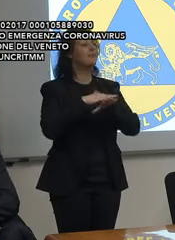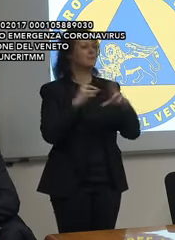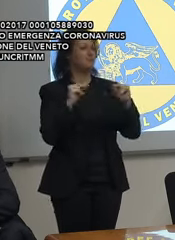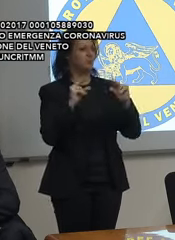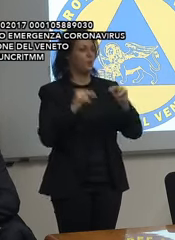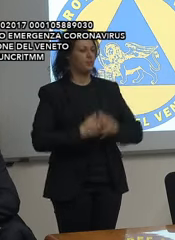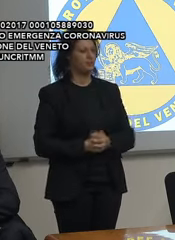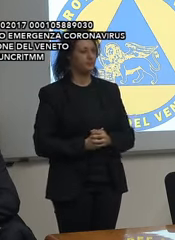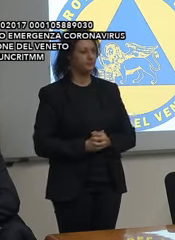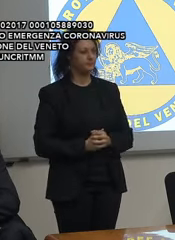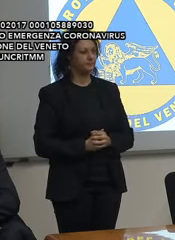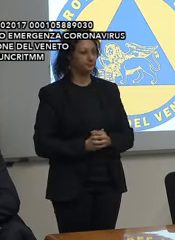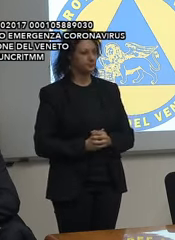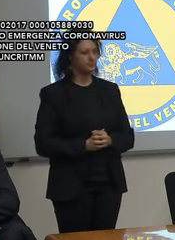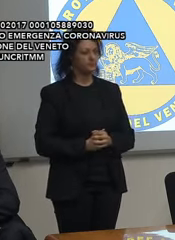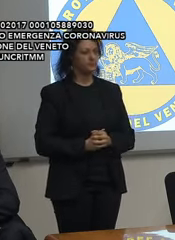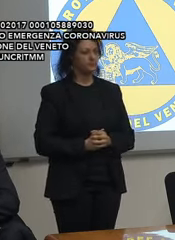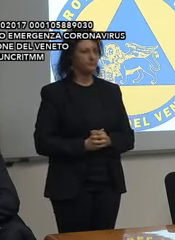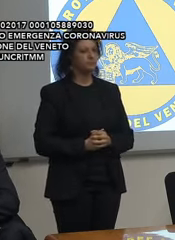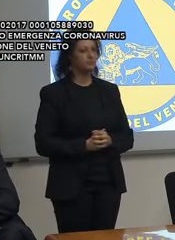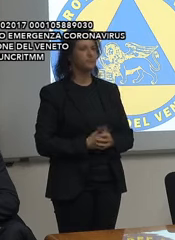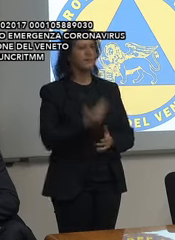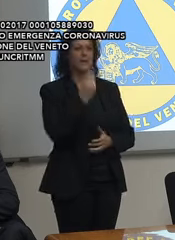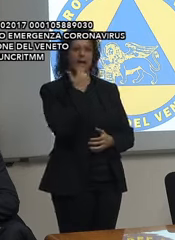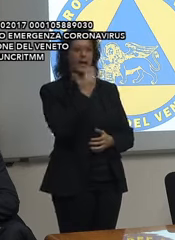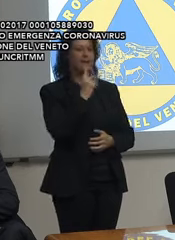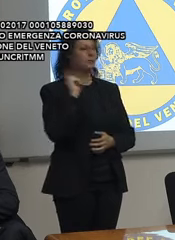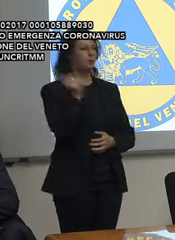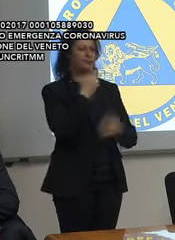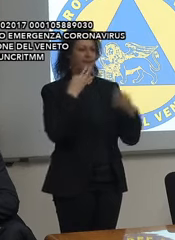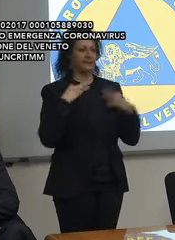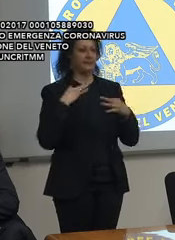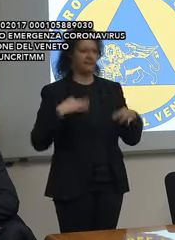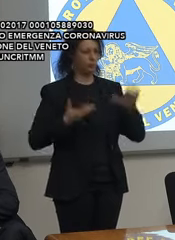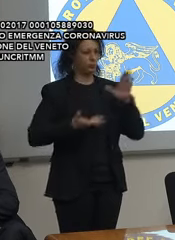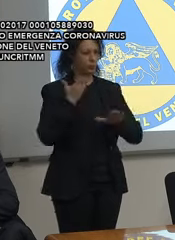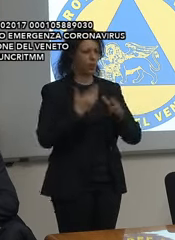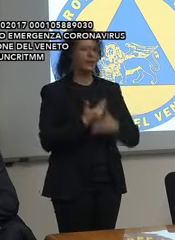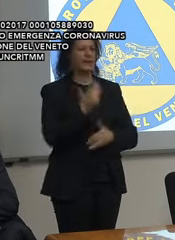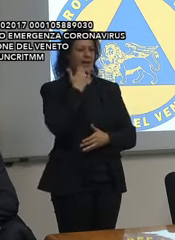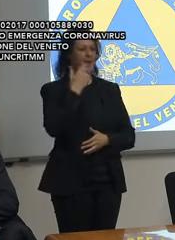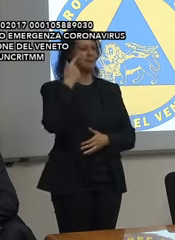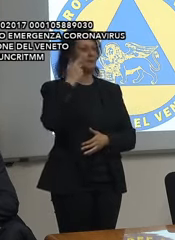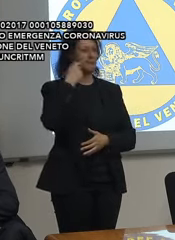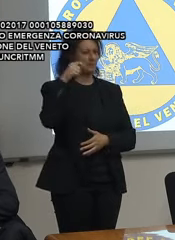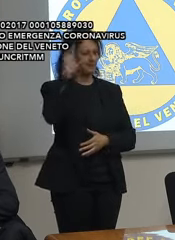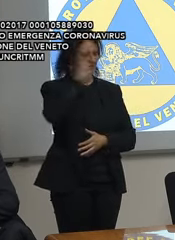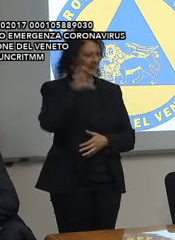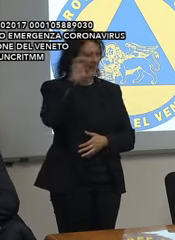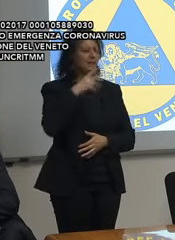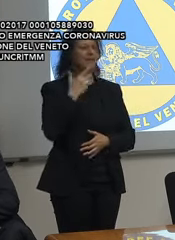grazie a tutte le istituzioni, al governatore, al sindaco, al rettore,